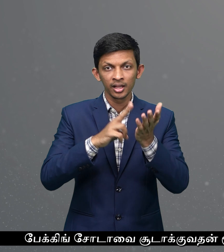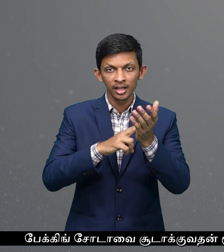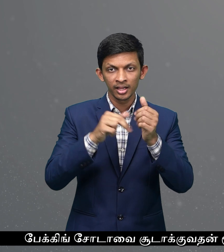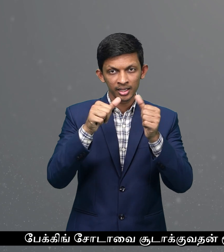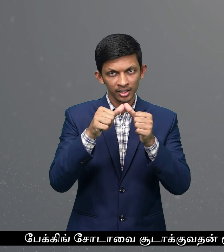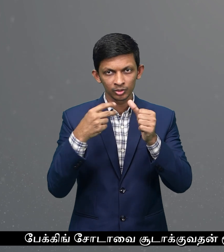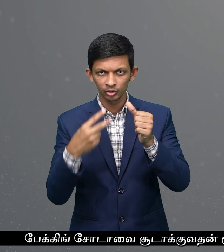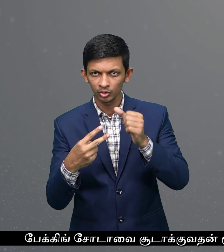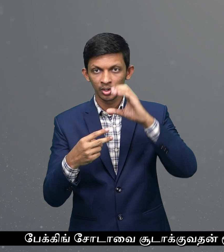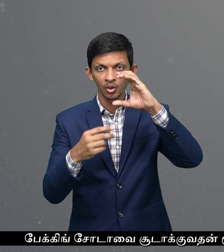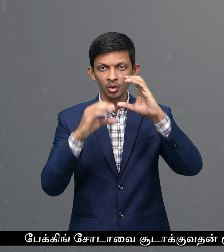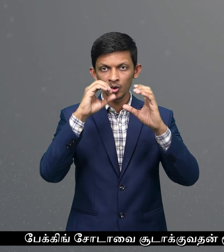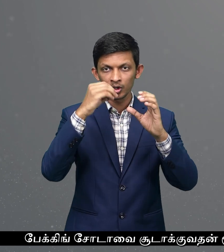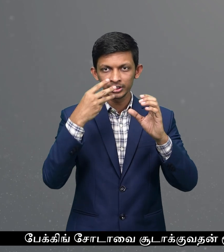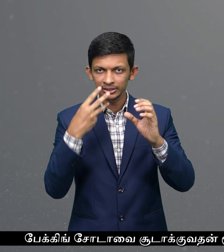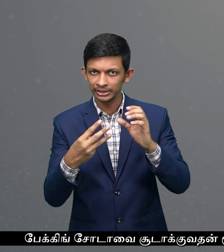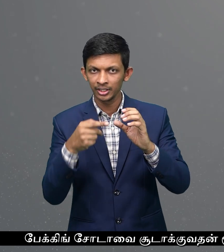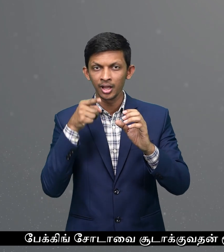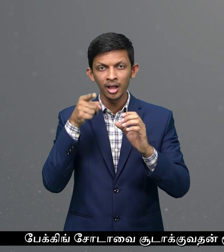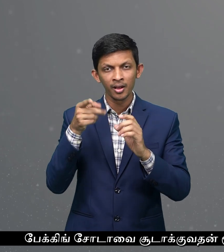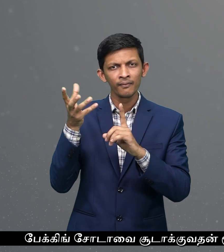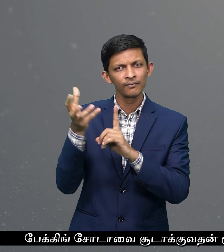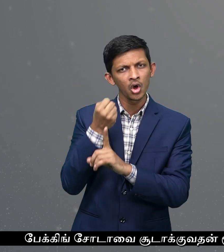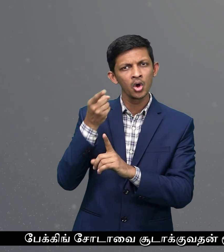பேக்கிங் சோடாவை சூடாக்குவதன் மூலம்